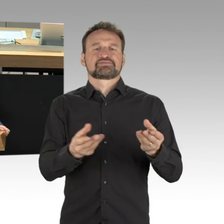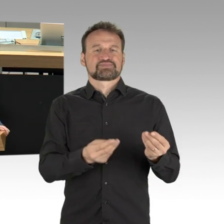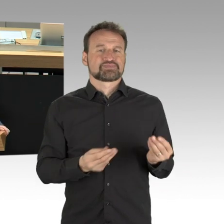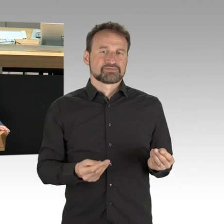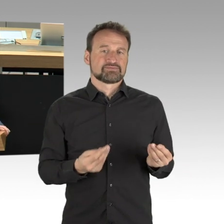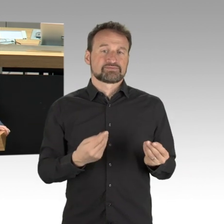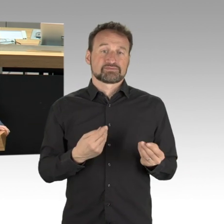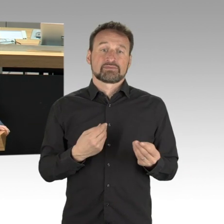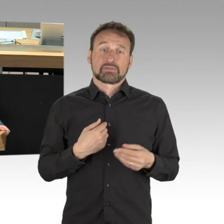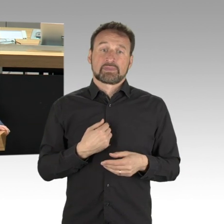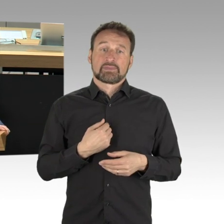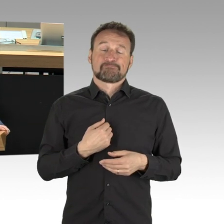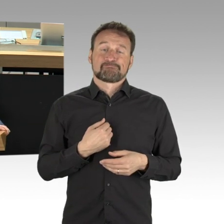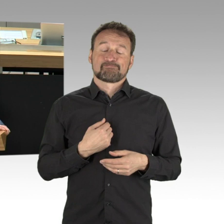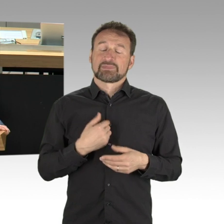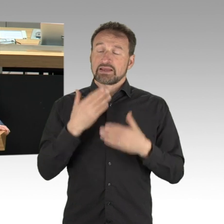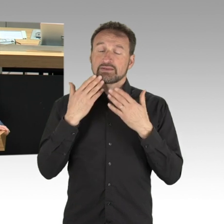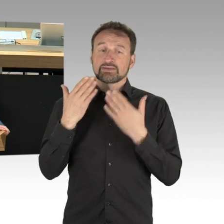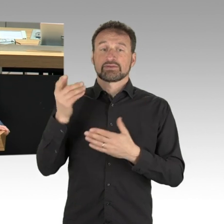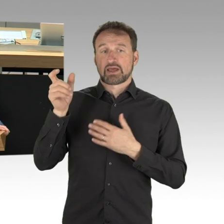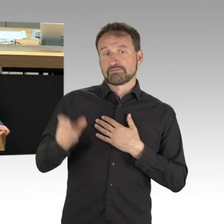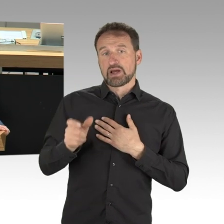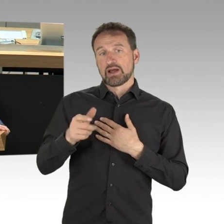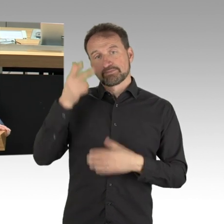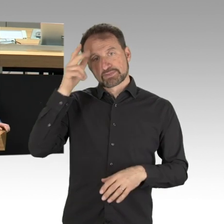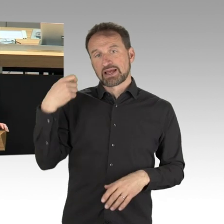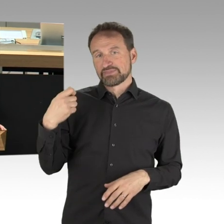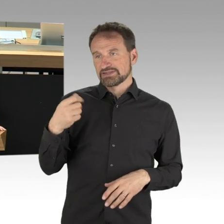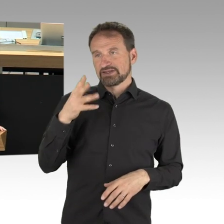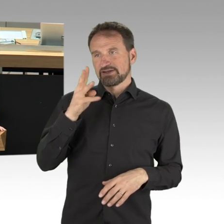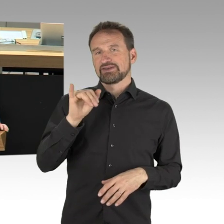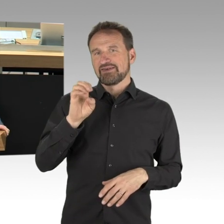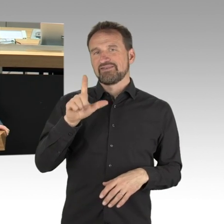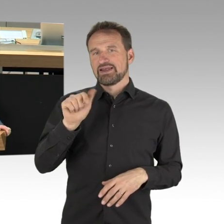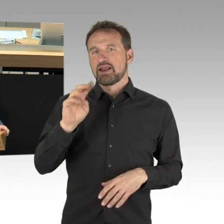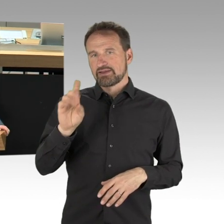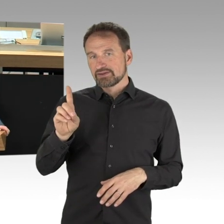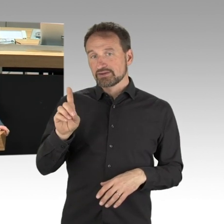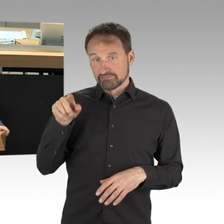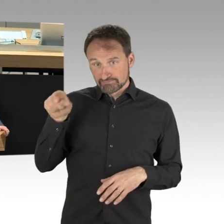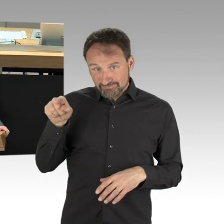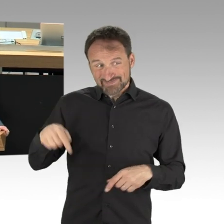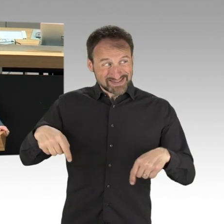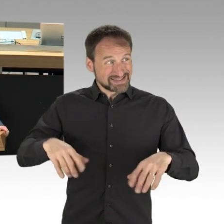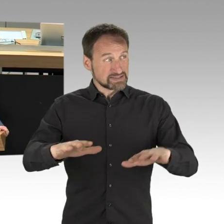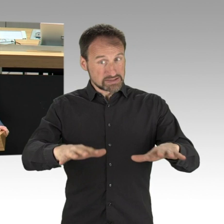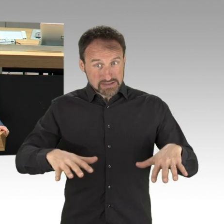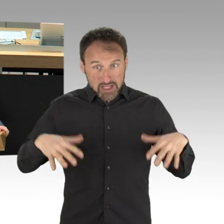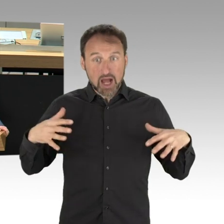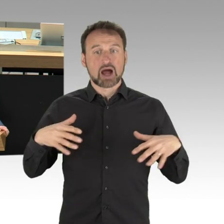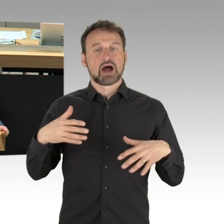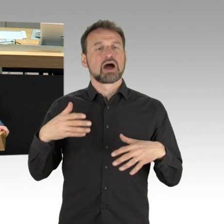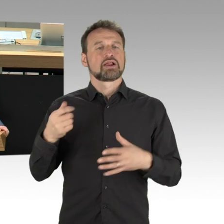stellen, wo wir in einer Feierstunde die Verleihung des Obermeier-Preises zum German Jewish History